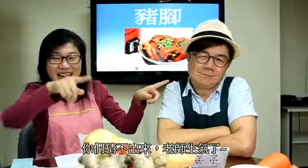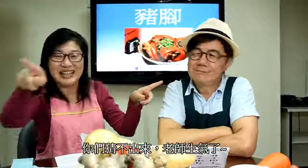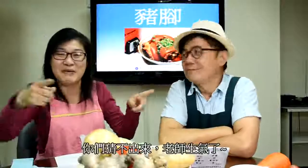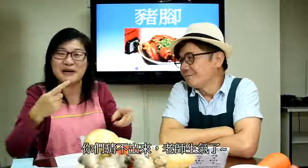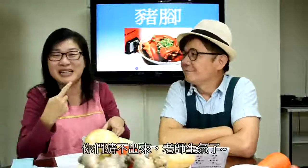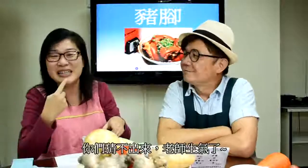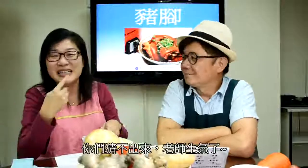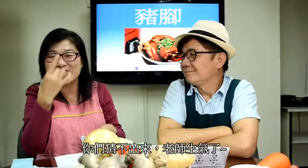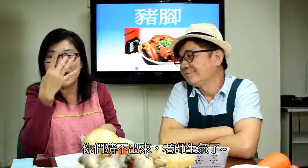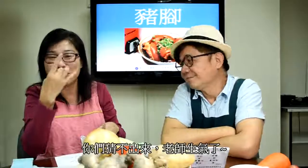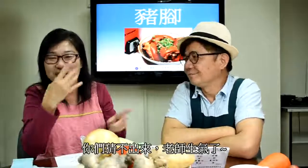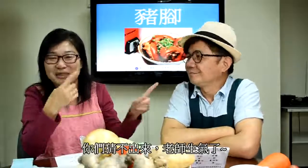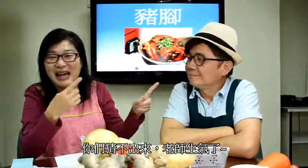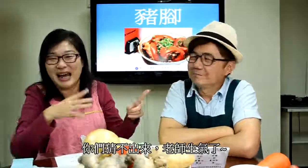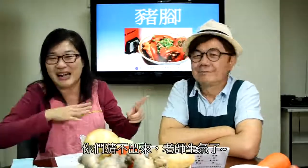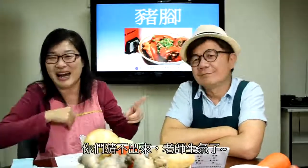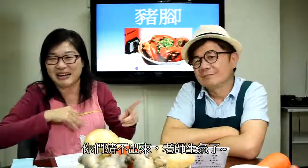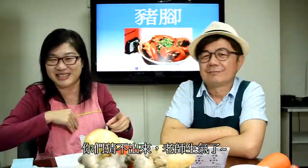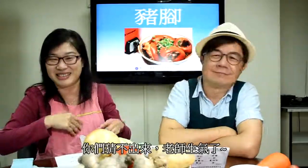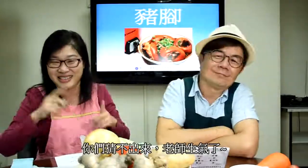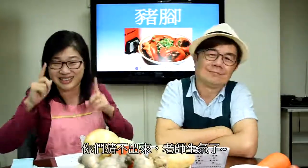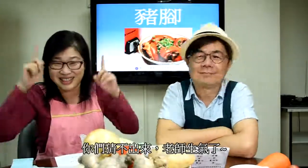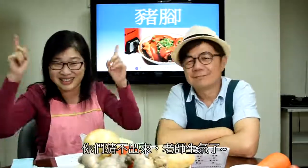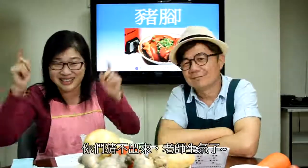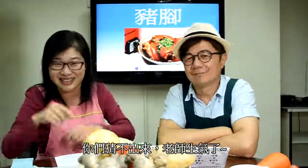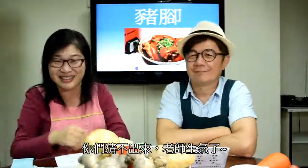们猜不出来，老师生气了。